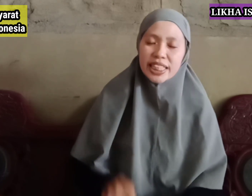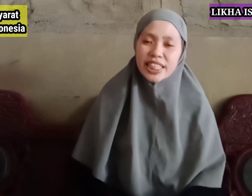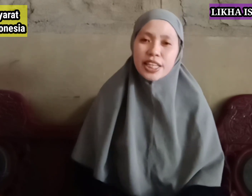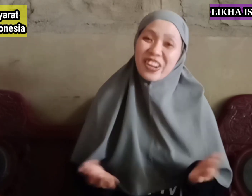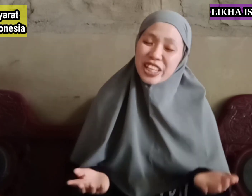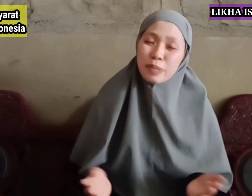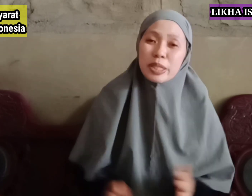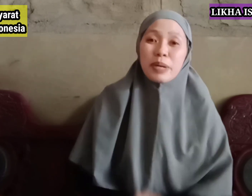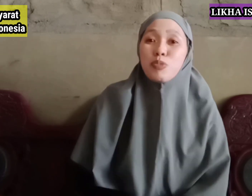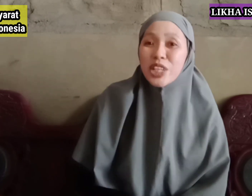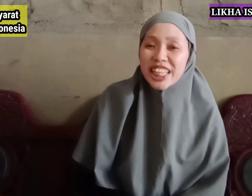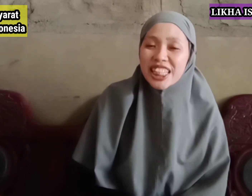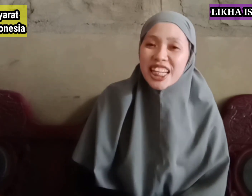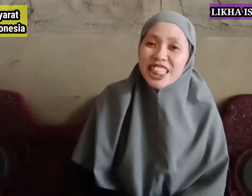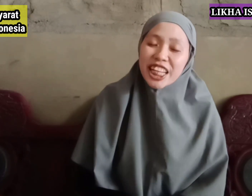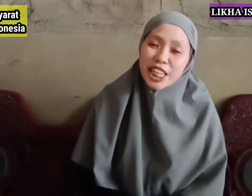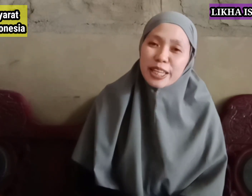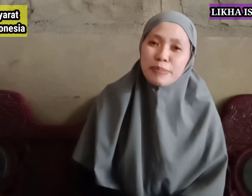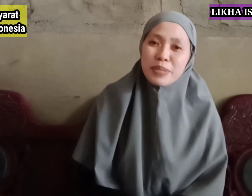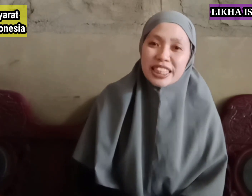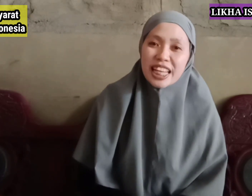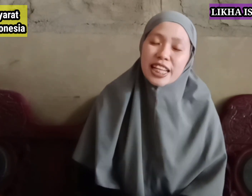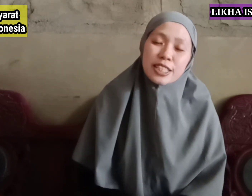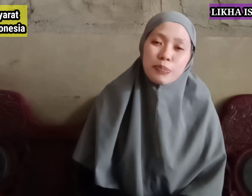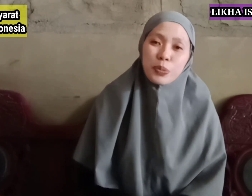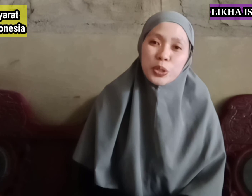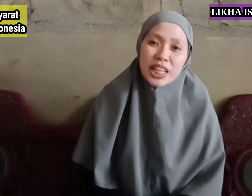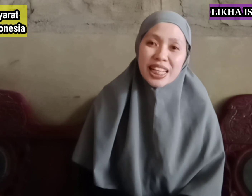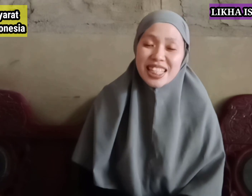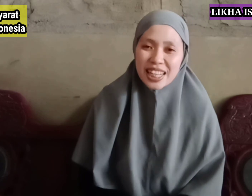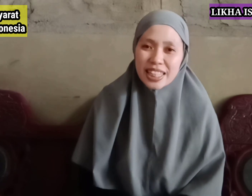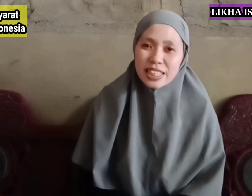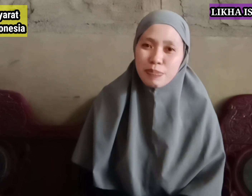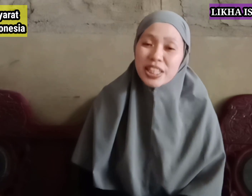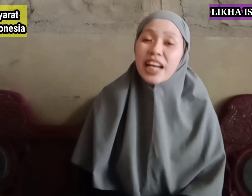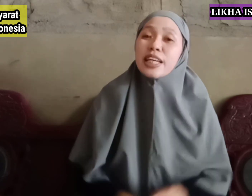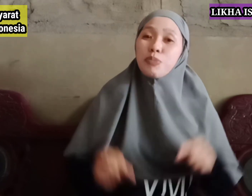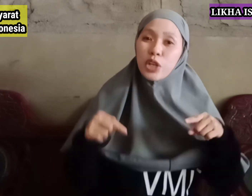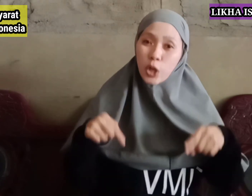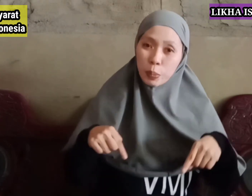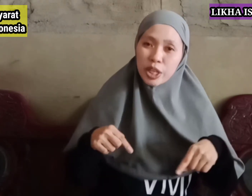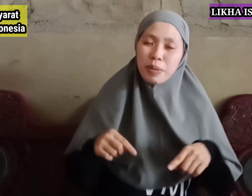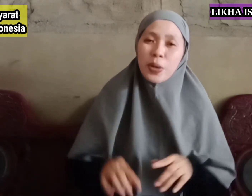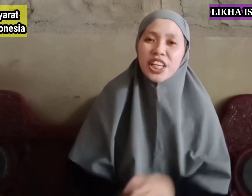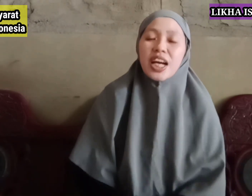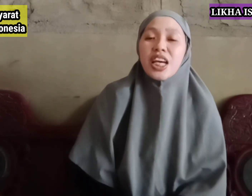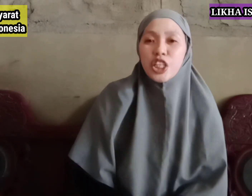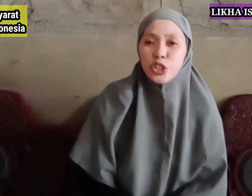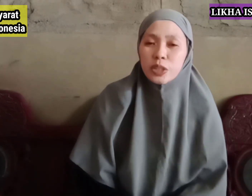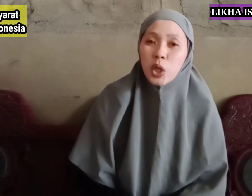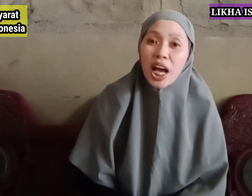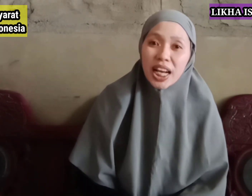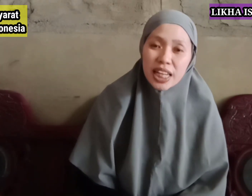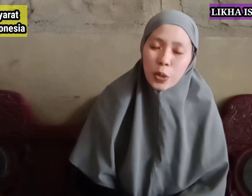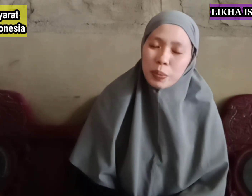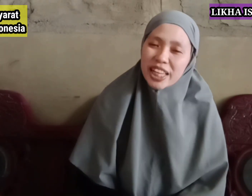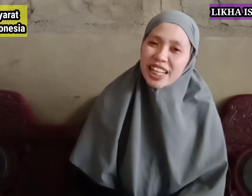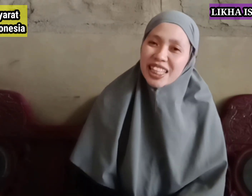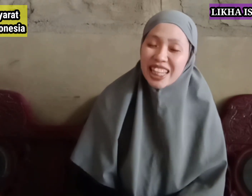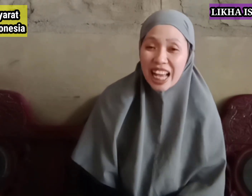ya. Oh ya teman-teman, buat kalian yang ingin bertanya seputar isyarat sidik, kalian boleh komen di bawah ya. Insya Allah akan aku pelajari dan akan